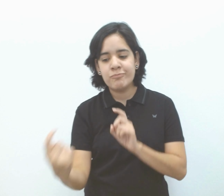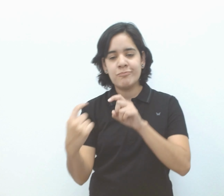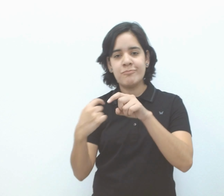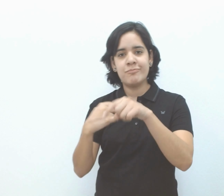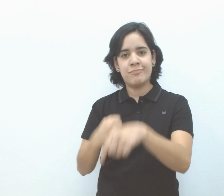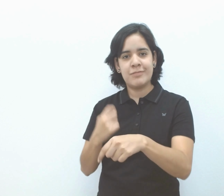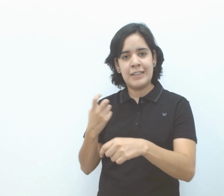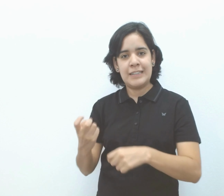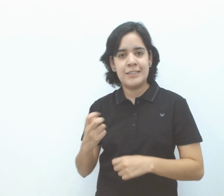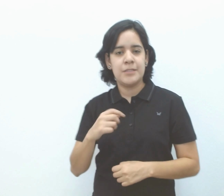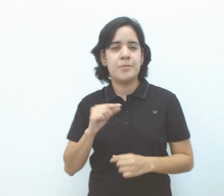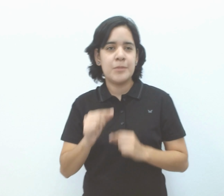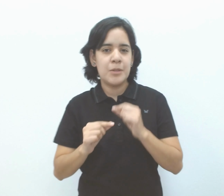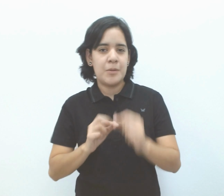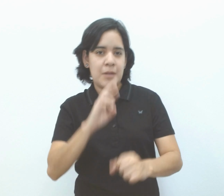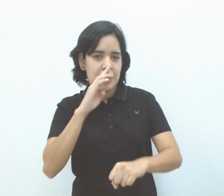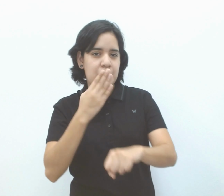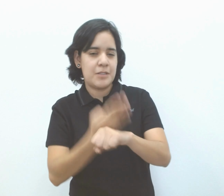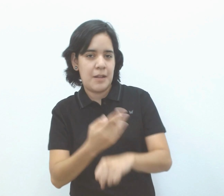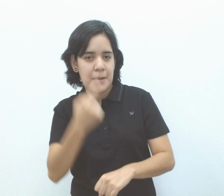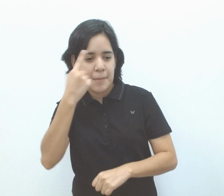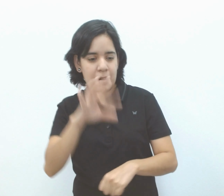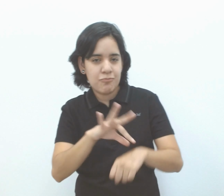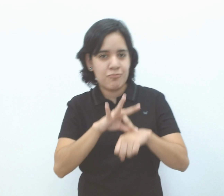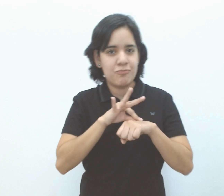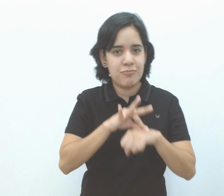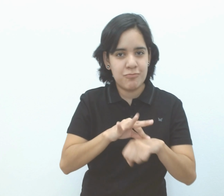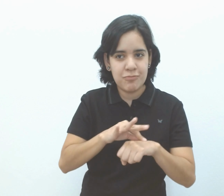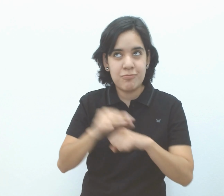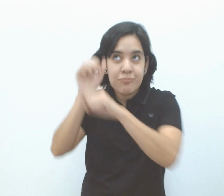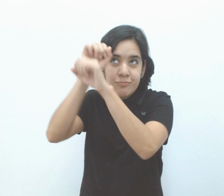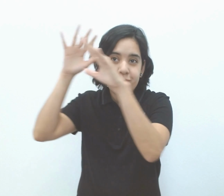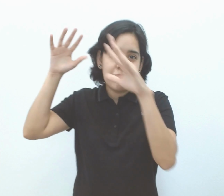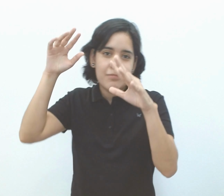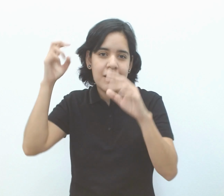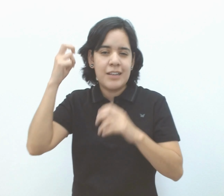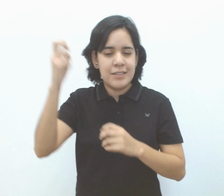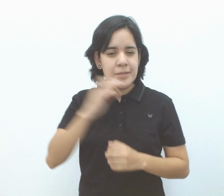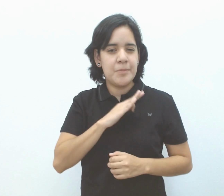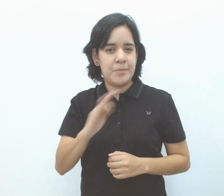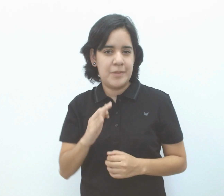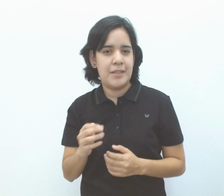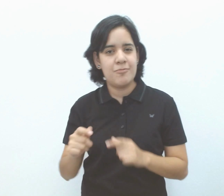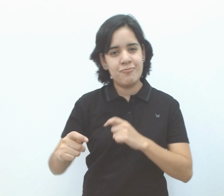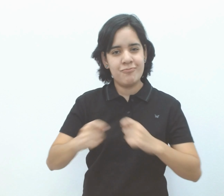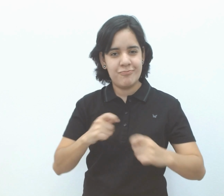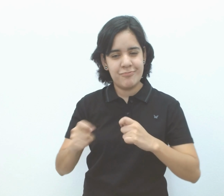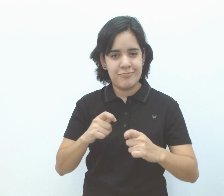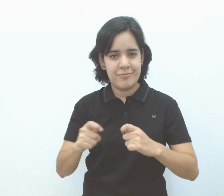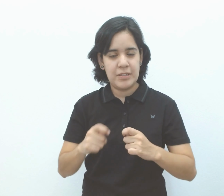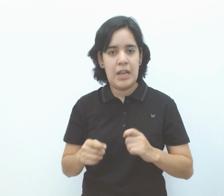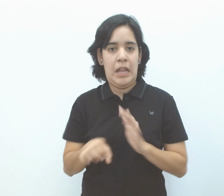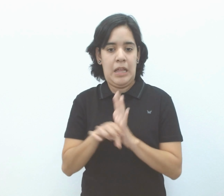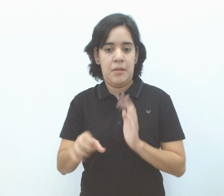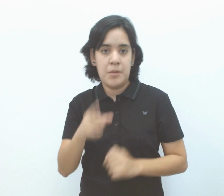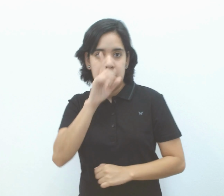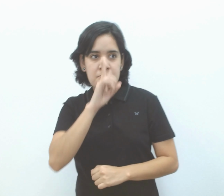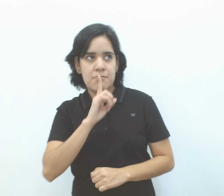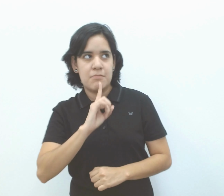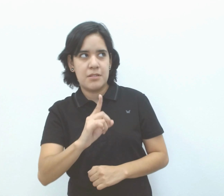muy desarrollada la diferencia entre realidad y fantasía, en donde ya su conciencia de que existen las mentiras es mucho mayor y de que pueden hacerlo,